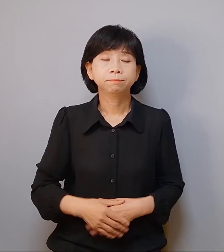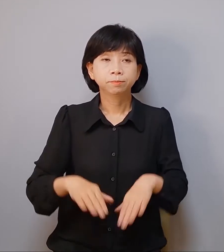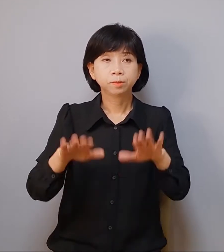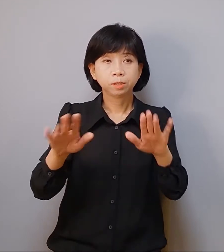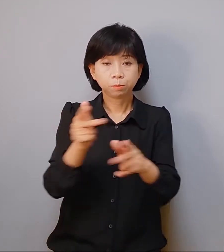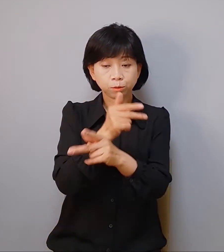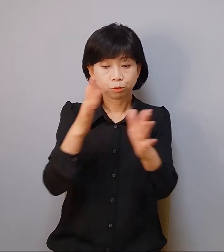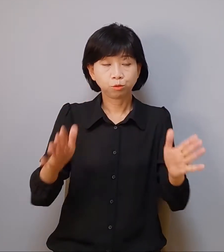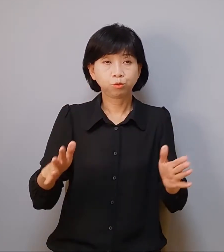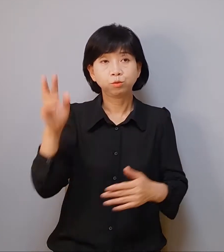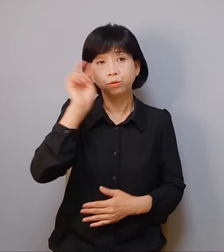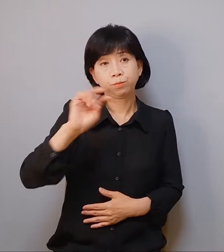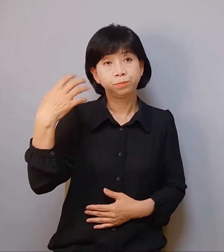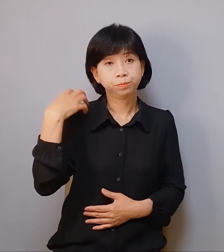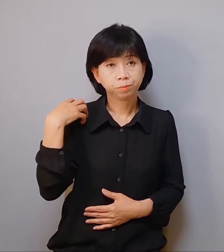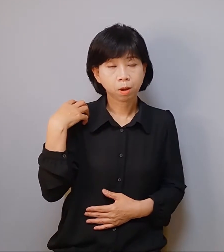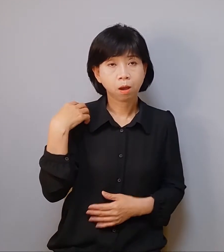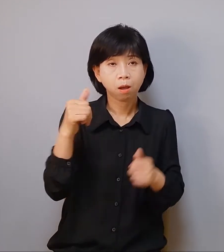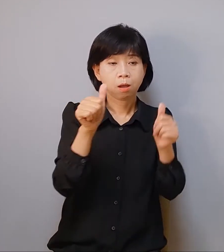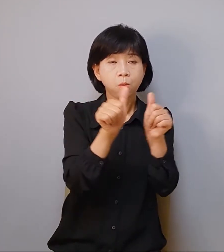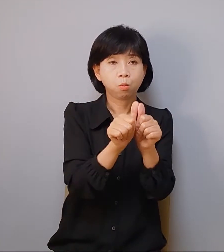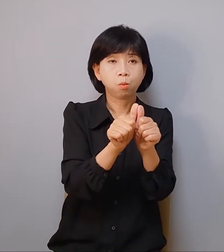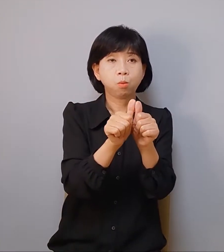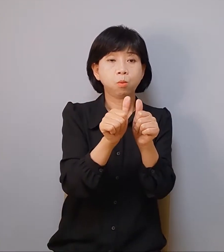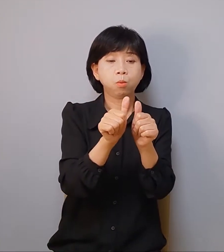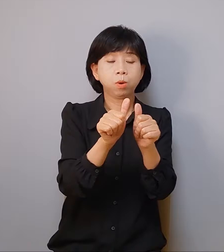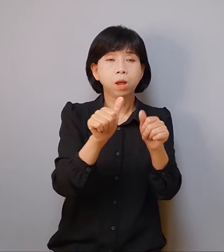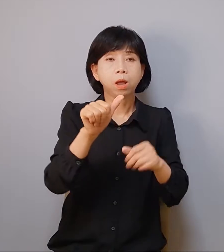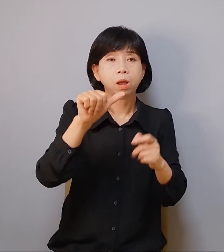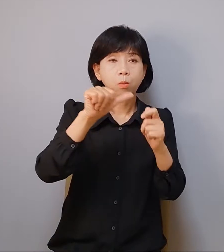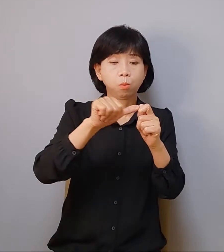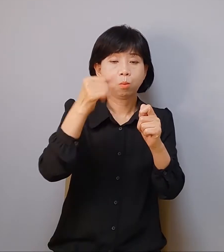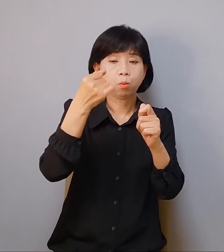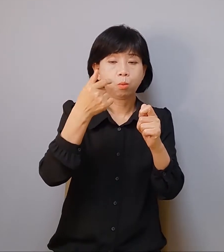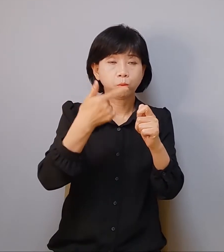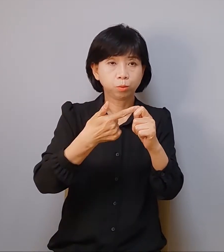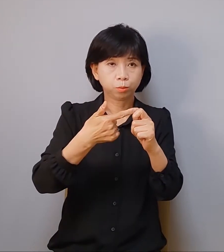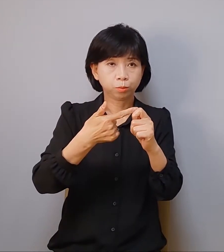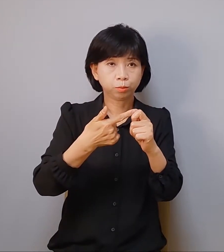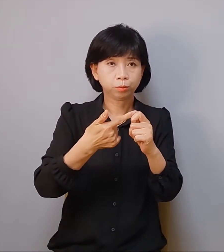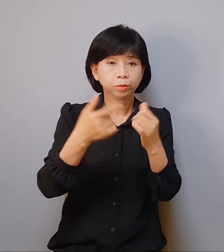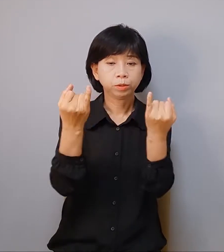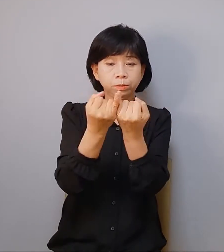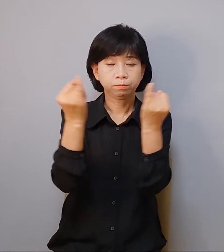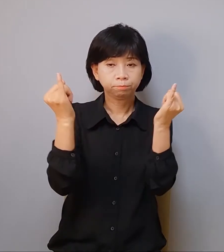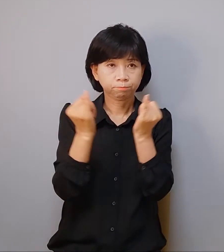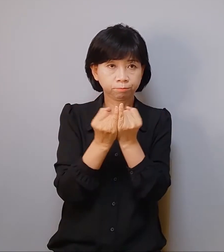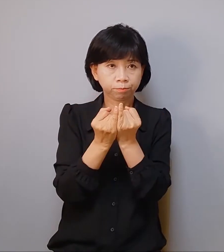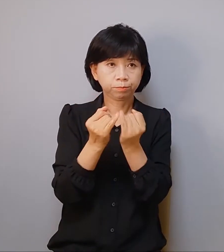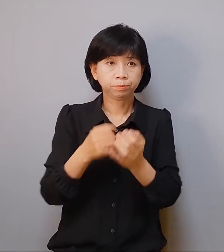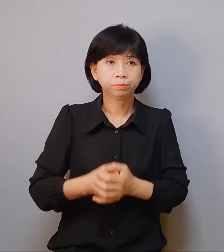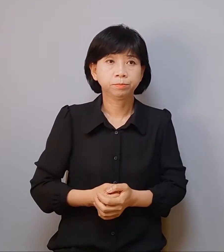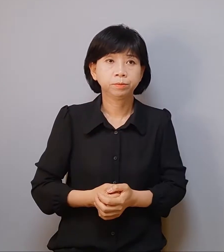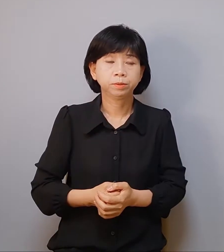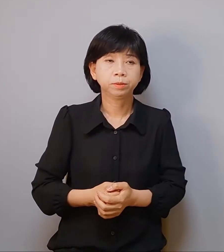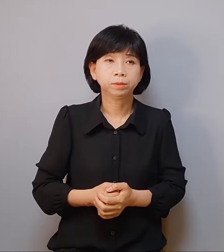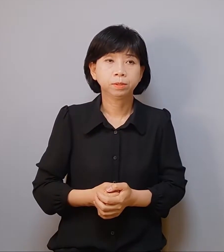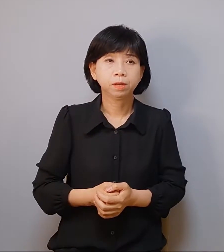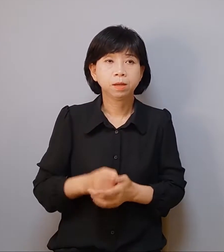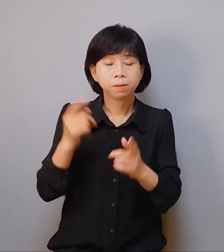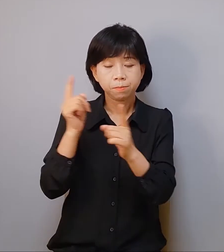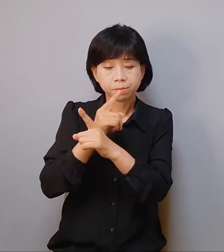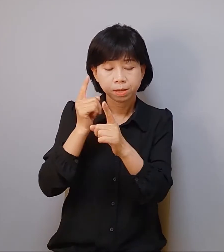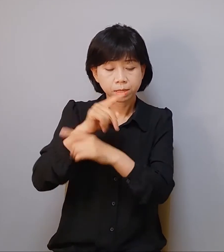이번 주간 콰이어는 5.6 여성교회입니다. 오늘은 스승의 주일입니다. 매일 새벽